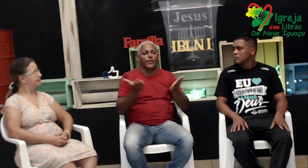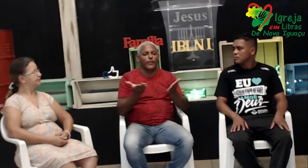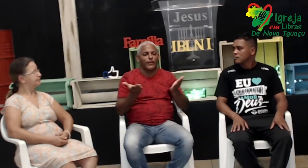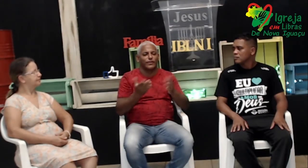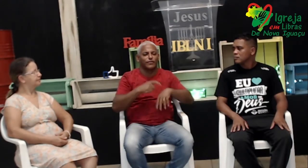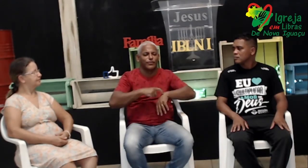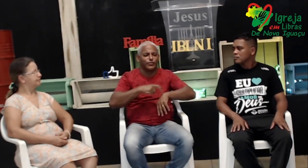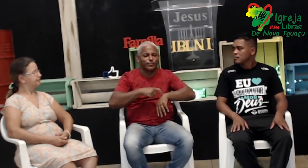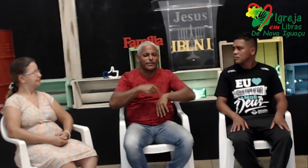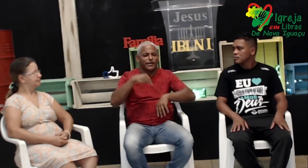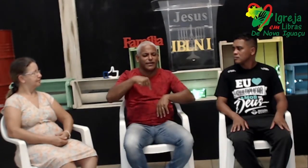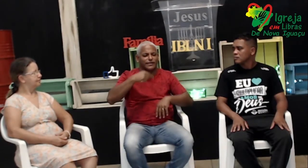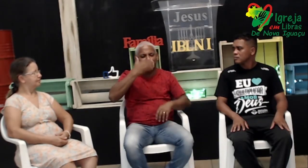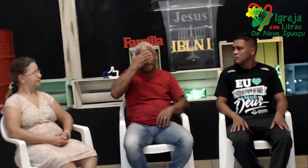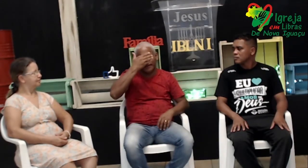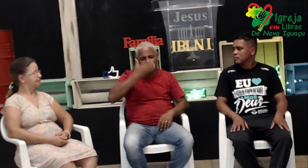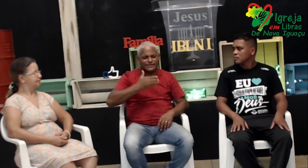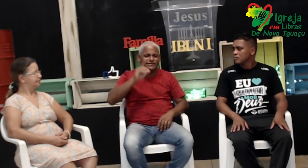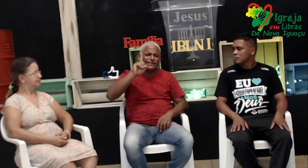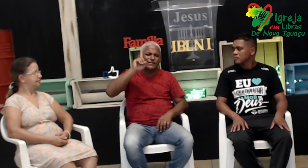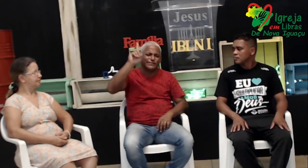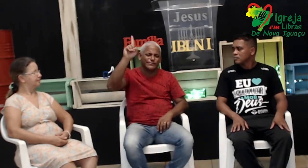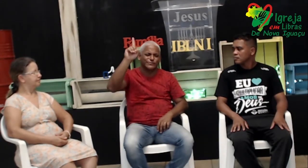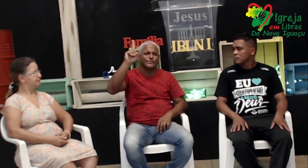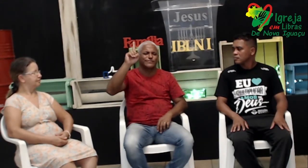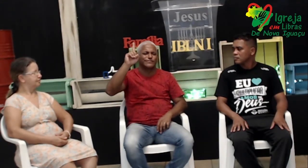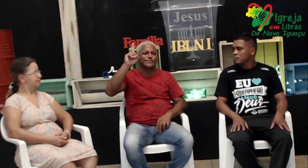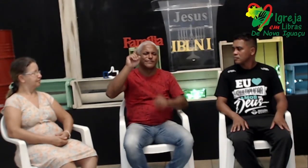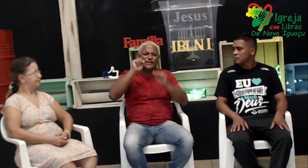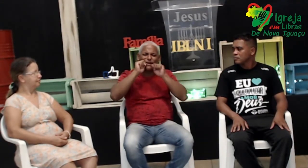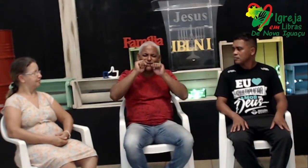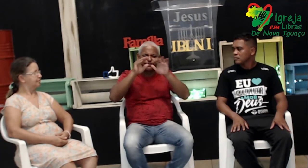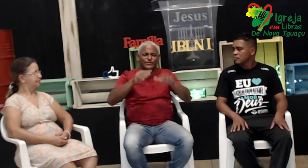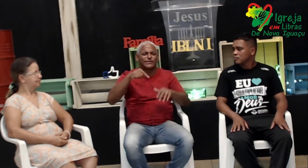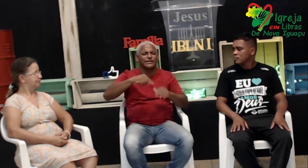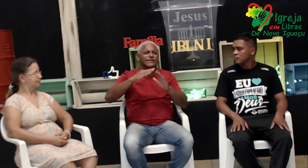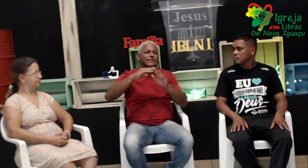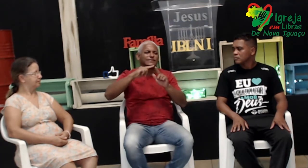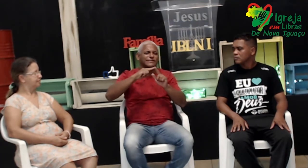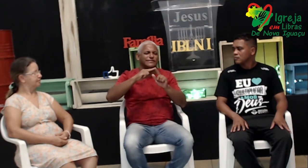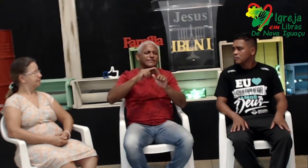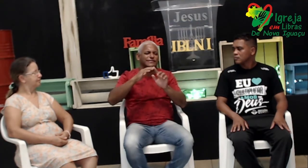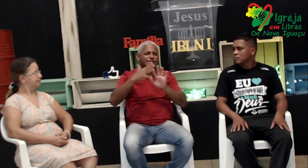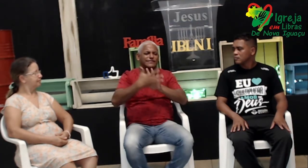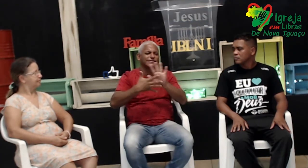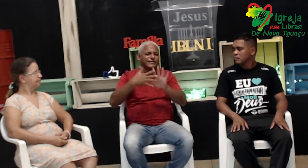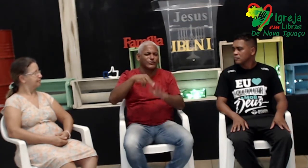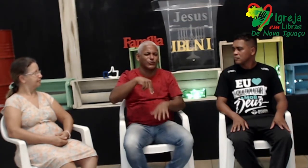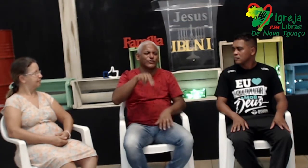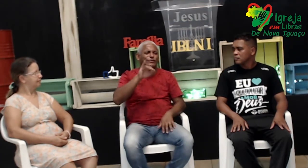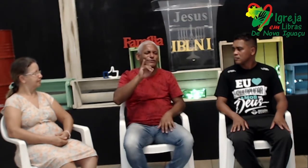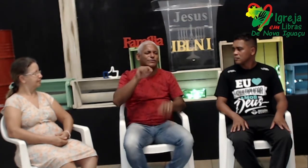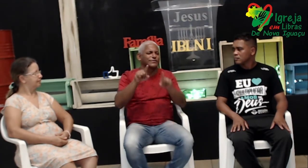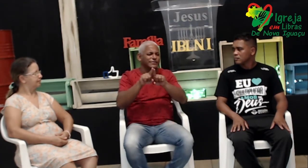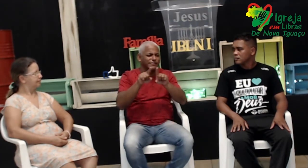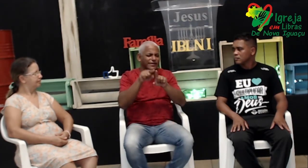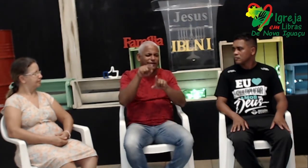eu quero te agradecer por esse momento, estamos aqui na presença de Deus, abençoa essa igreja, a Igreja em Libras de